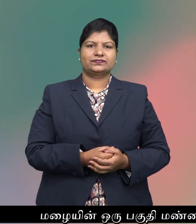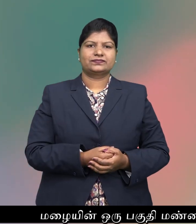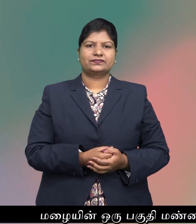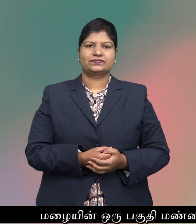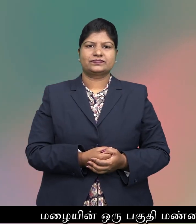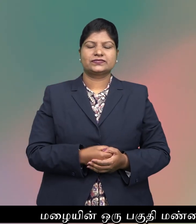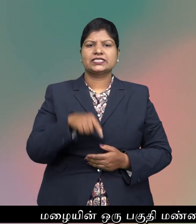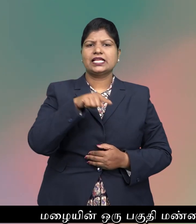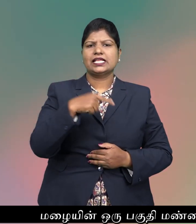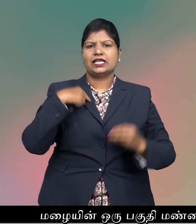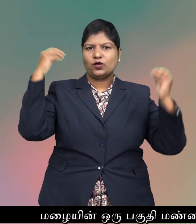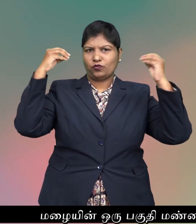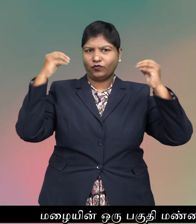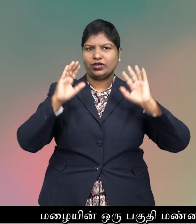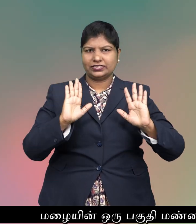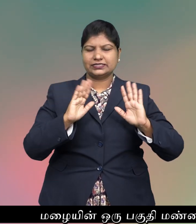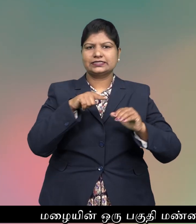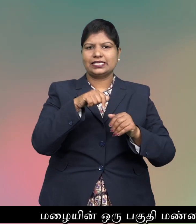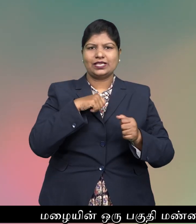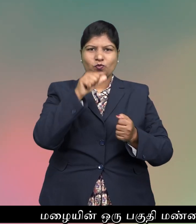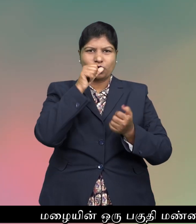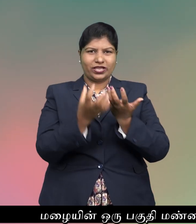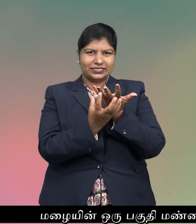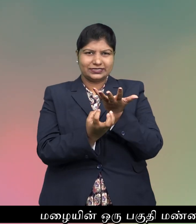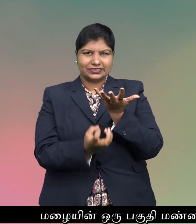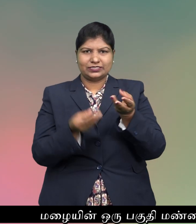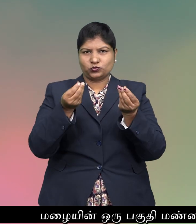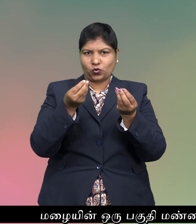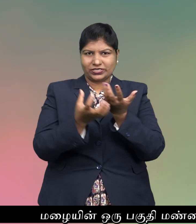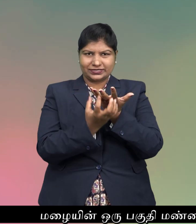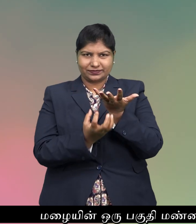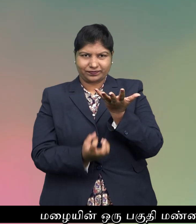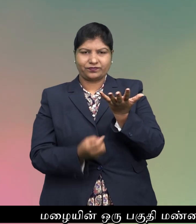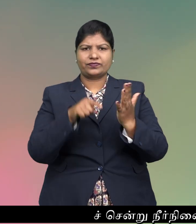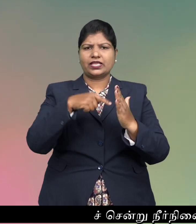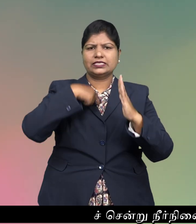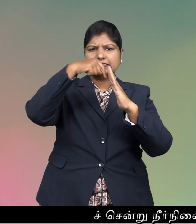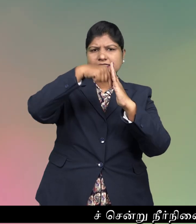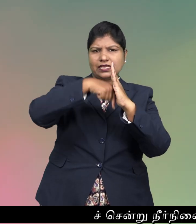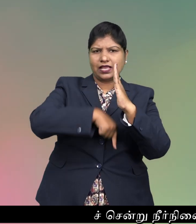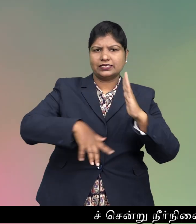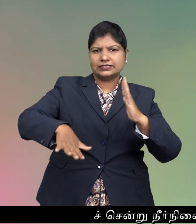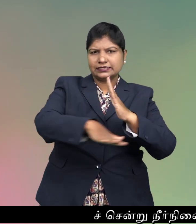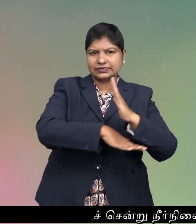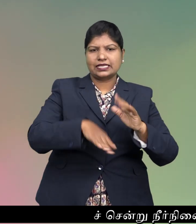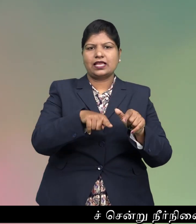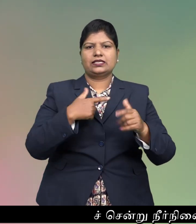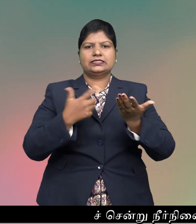மழையின் ஒரு பகுதி மண்ணில் ஊடுருவி நிலத்தடி அடுக்குகளுக்கு சென்று நீர்நிலைகளை